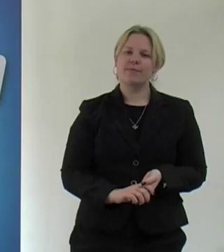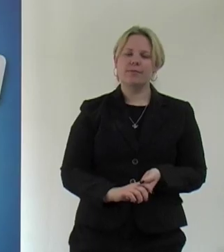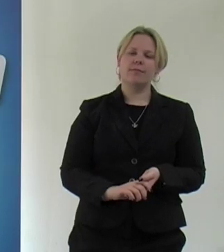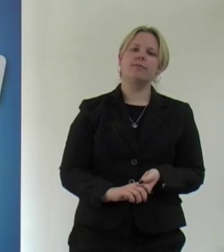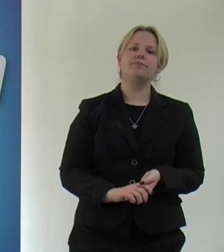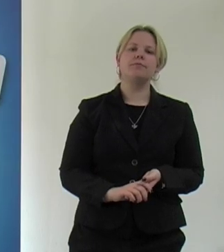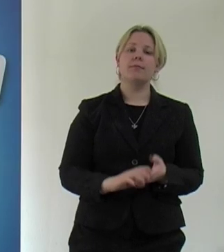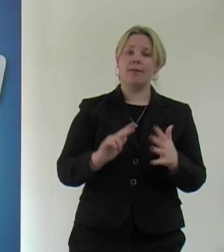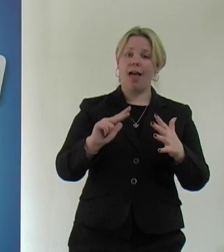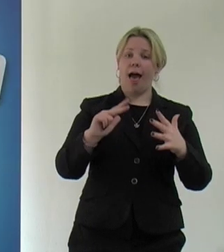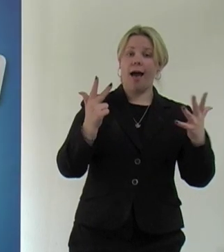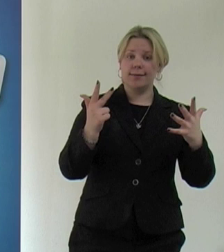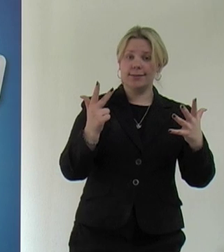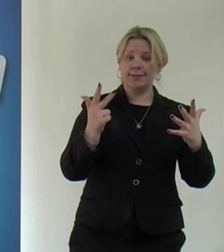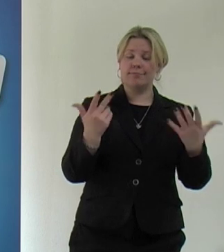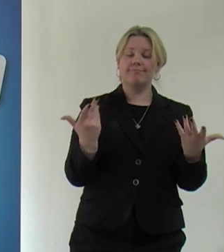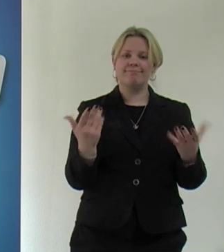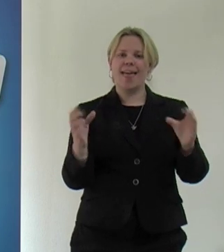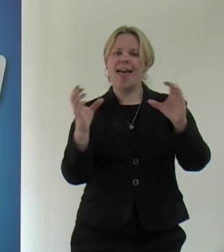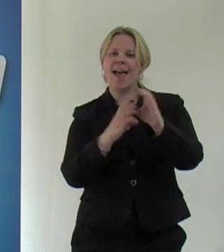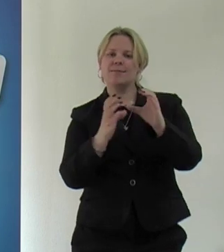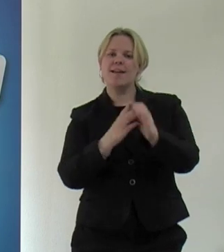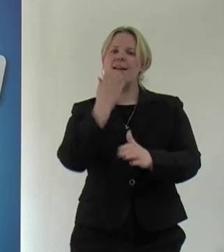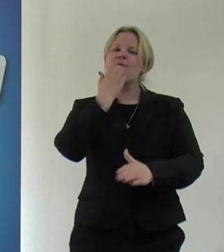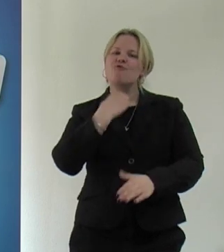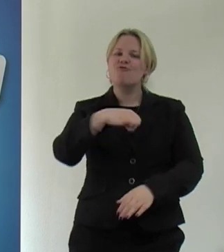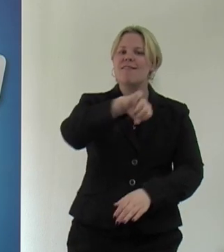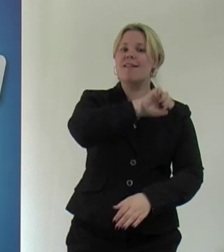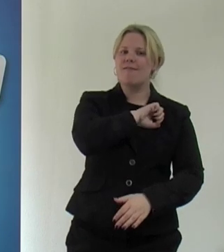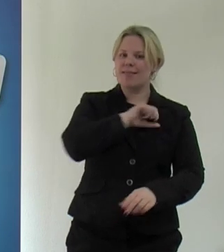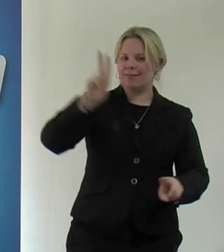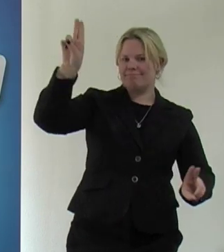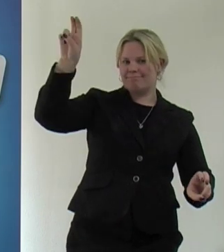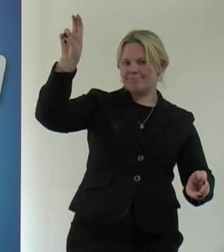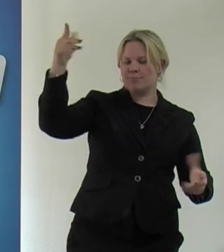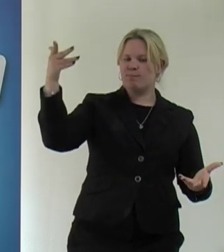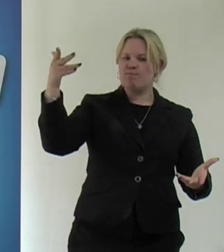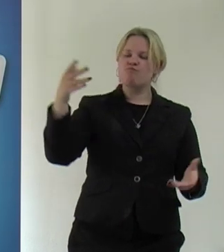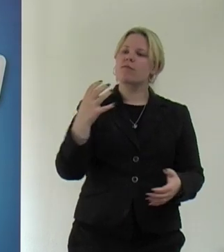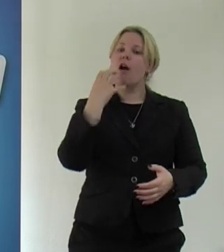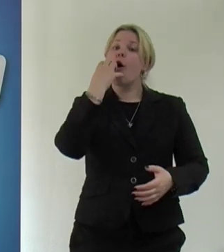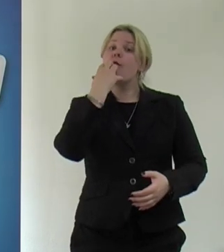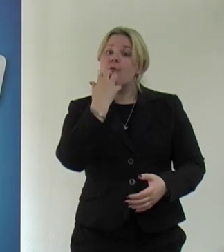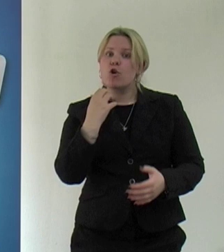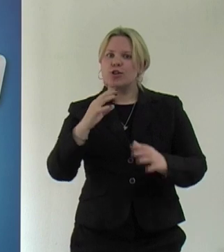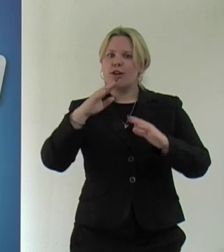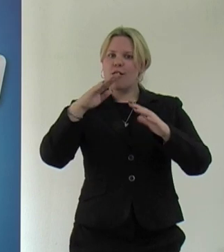8. Wir wollen gewinnen. Wir wollen am 9. Mai die Wahl gewinnen.